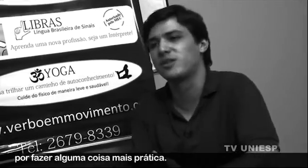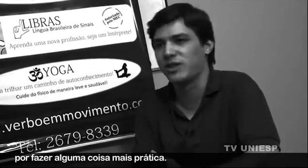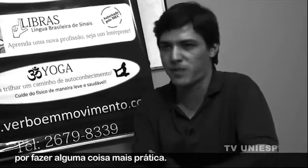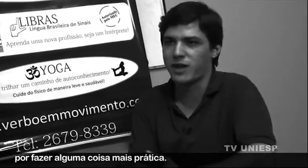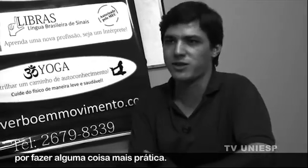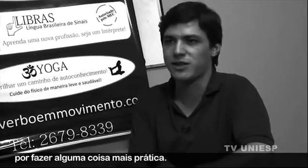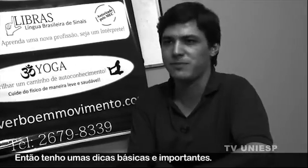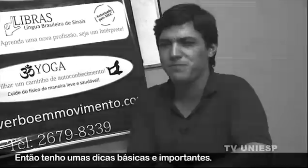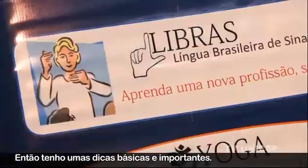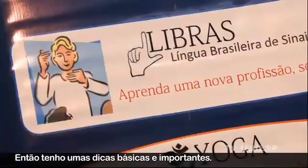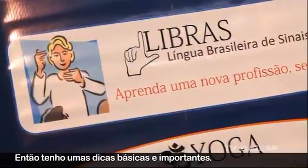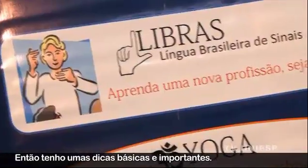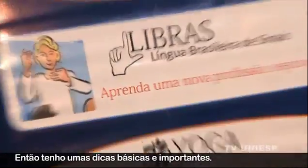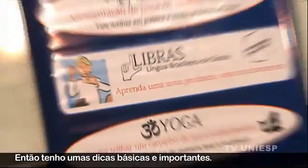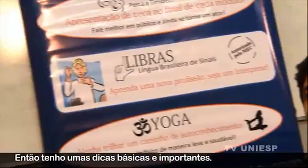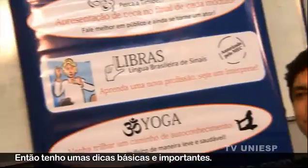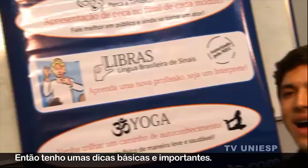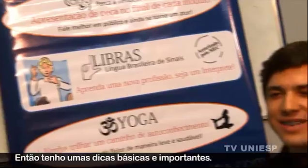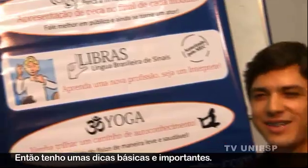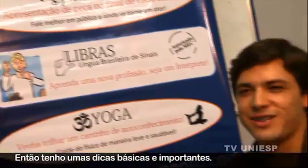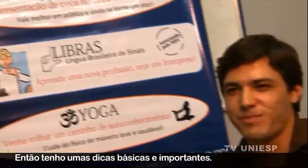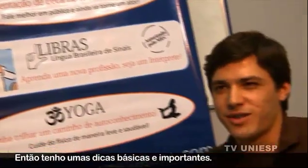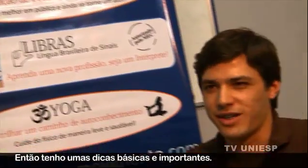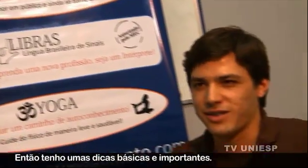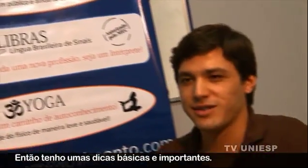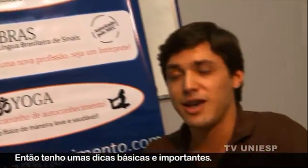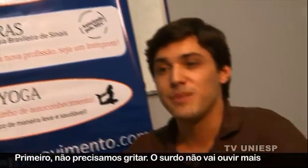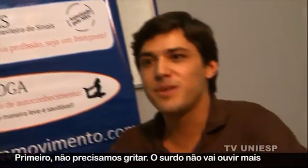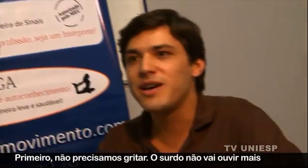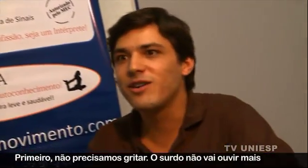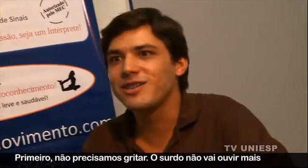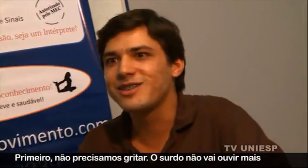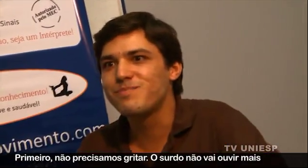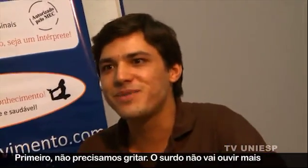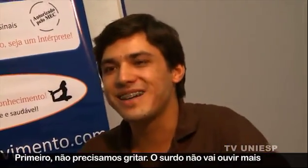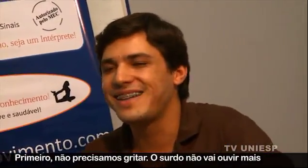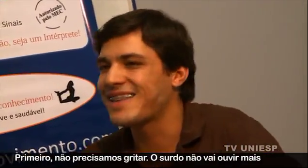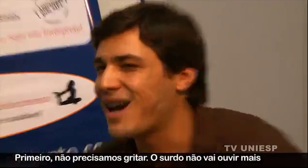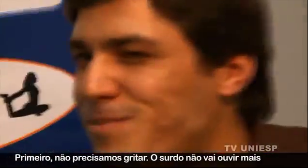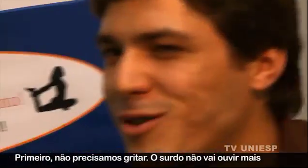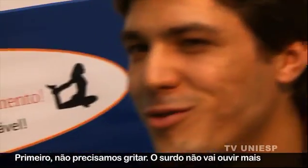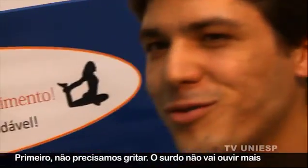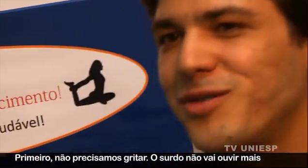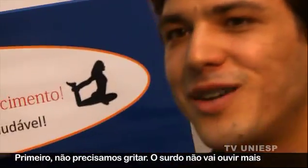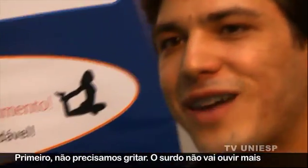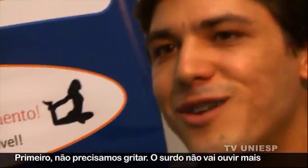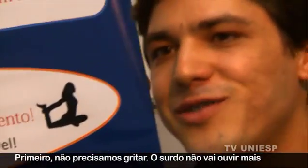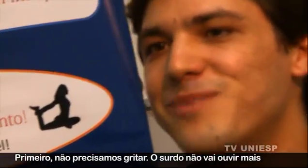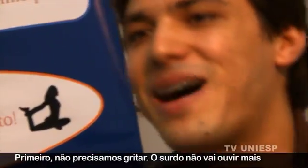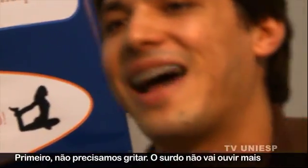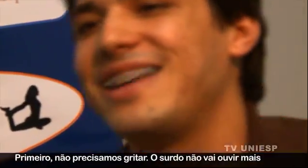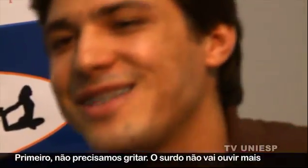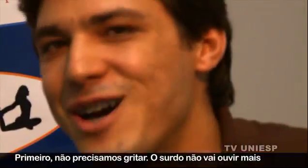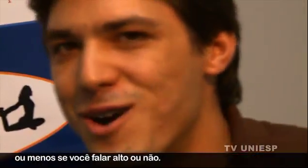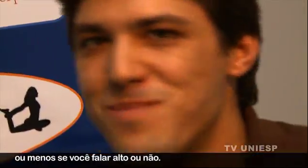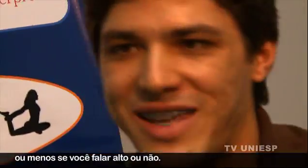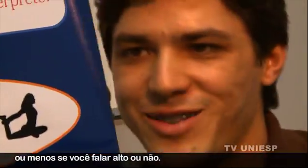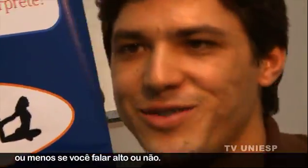mais prática, né? Então tem algumas dicas básicas importantes. Primeiro, a gente não precisa gritar, porque o surdo não vai ouvir mais ou menos se você